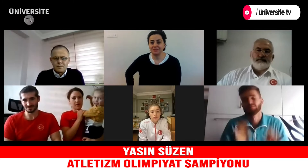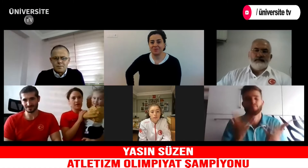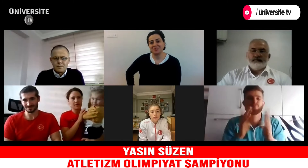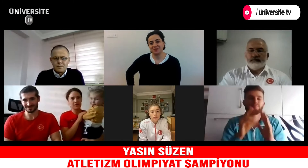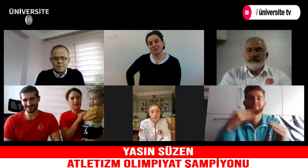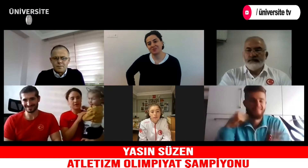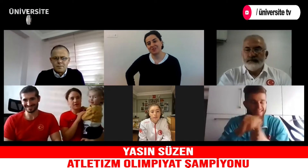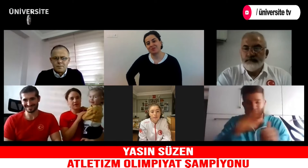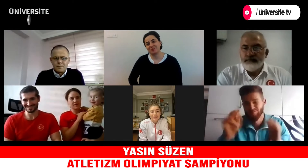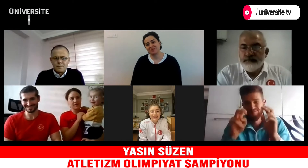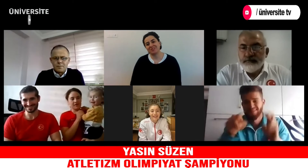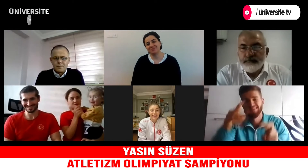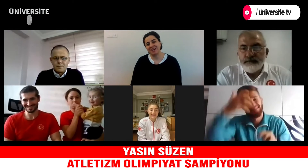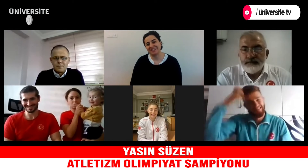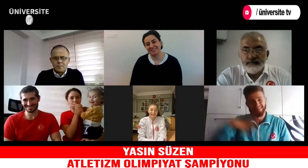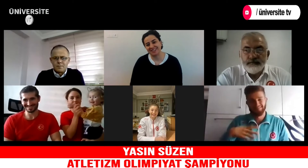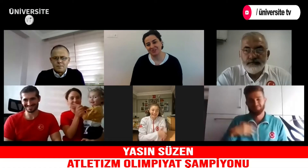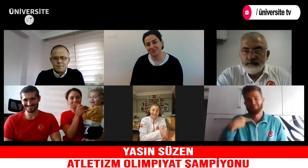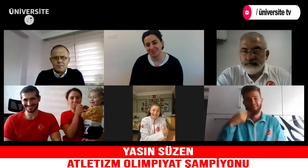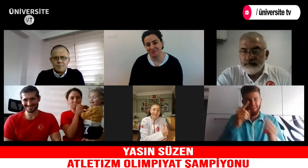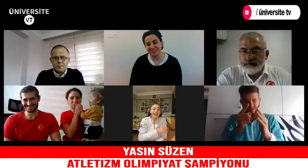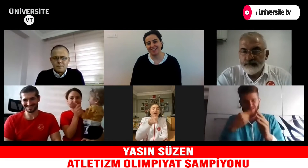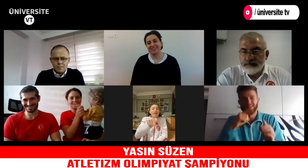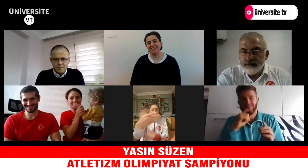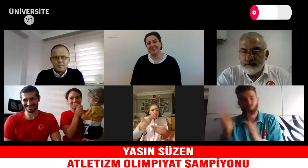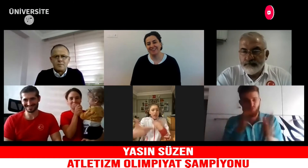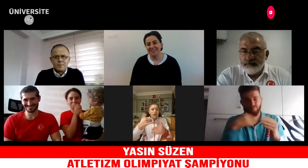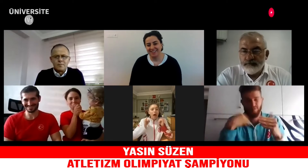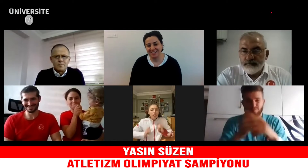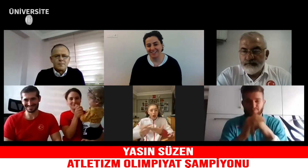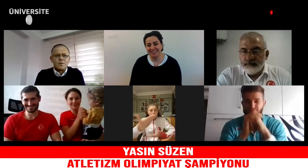hedefimiz, pardon çok özür dilerim konuşamadım, herkesten çok özür dilerim.